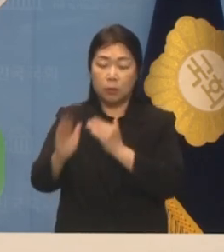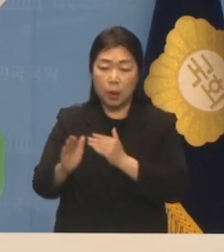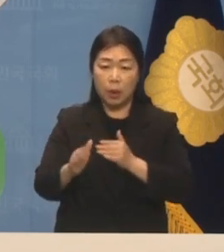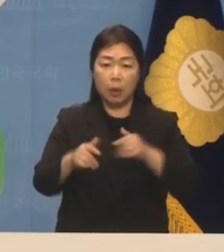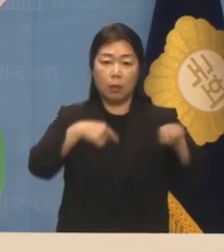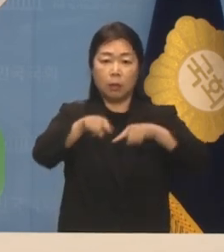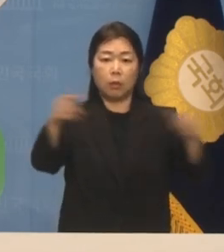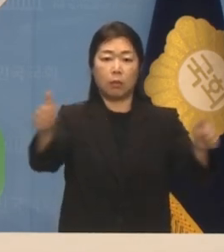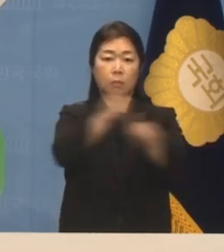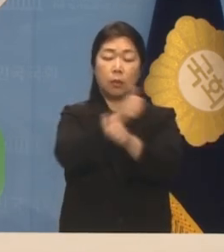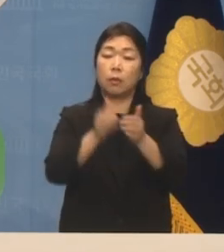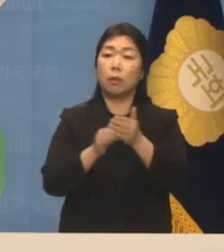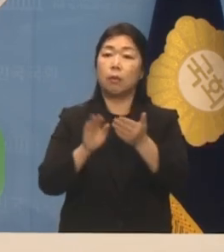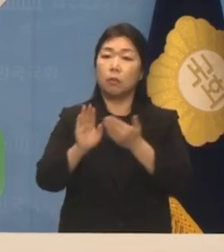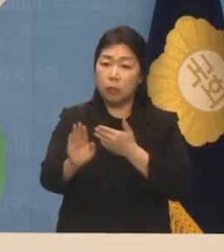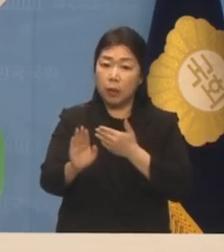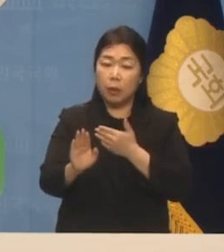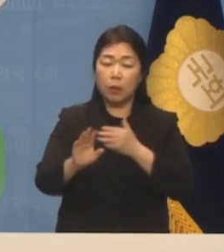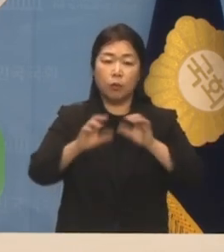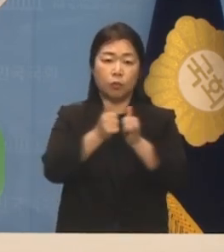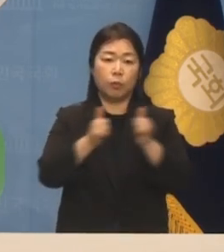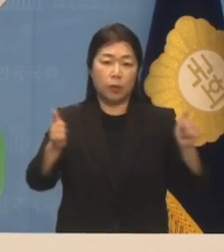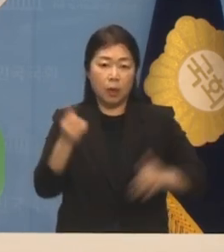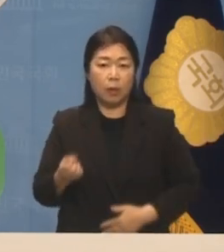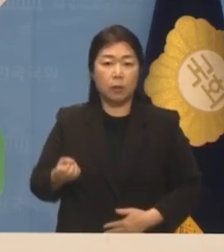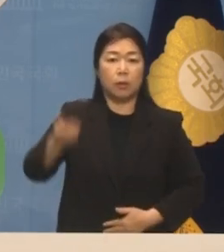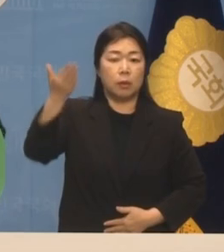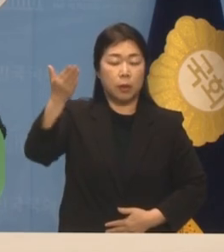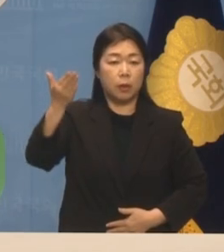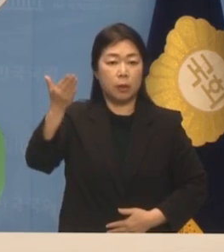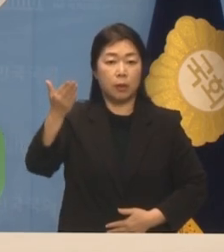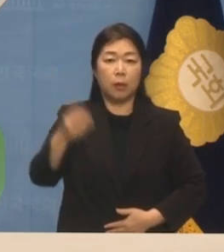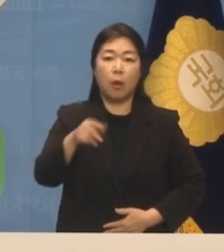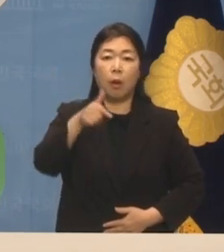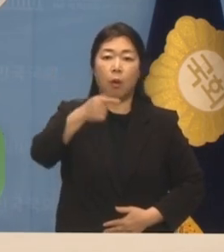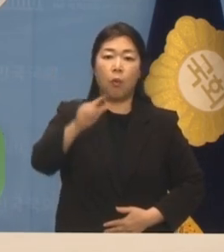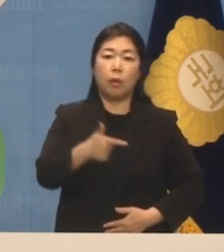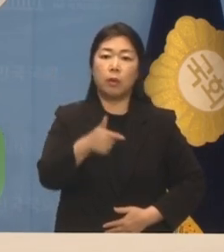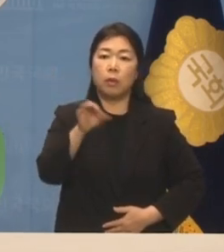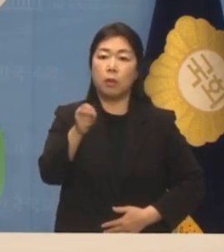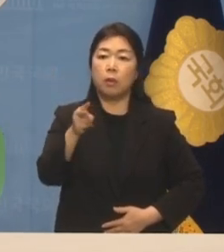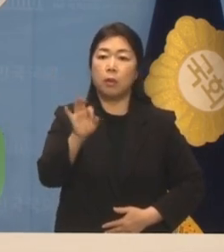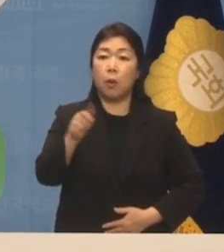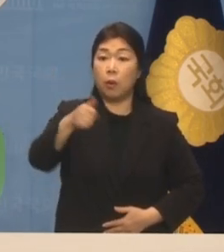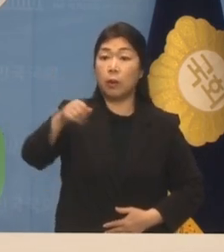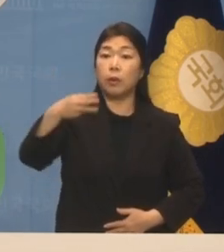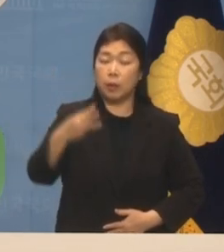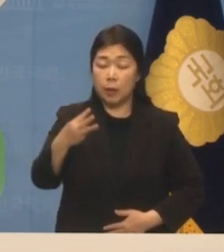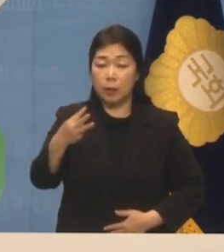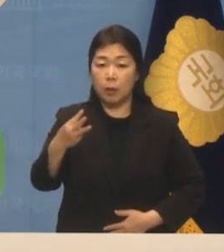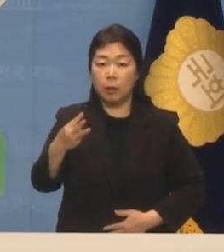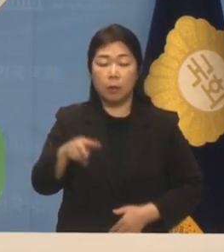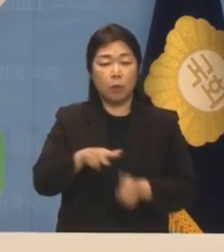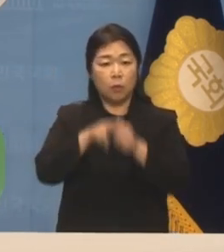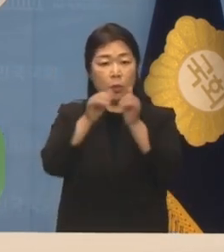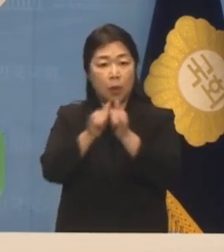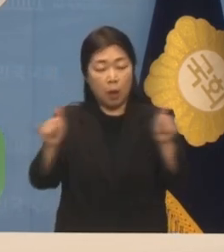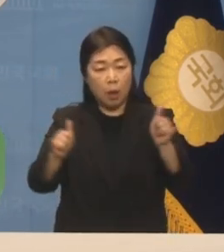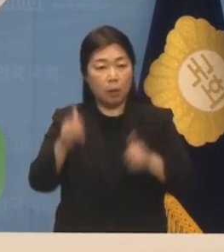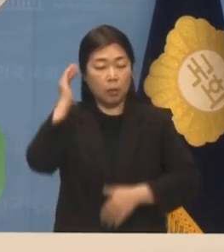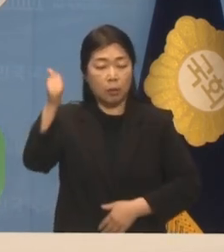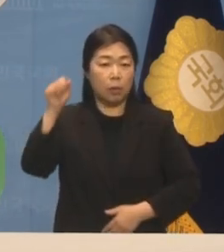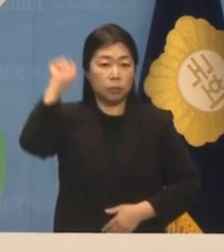해, 국민승리 21 권영길 후보가 독자적으로 대선을 돌파했던 해, 그리고